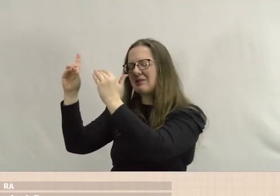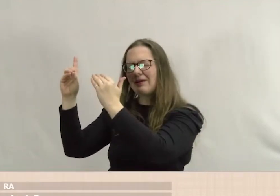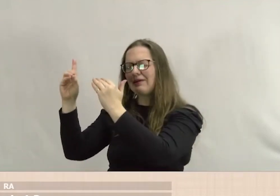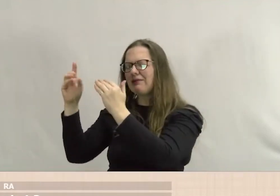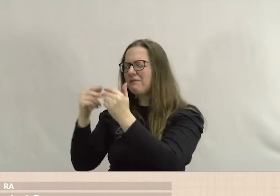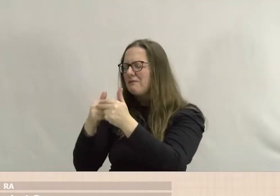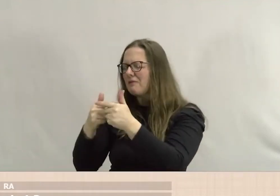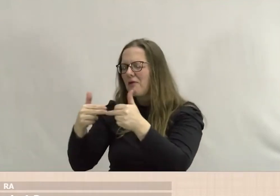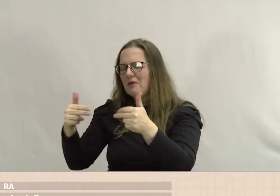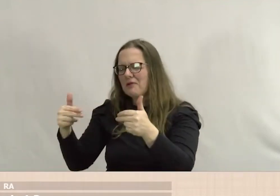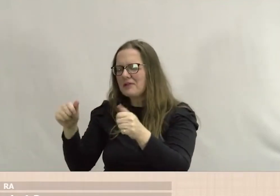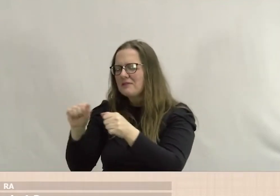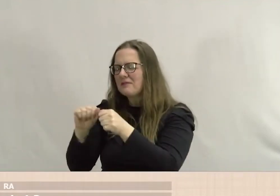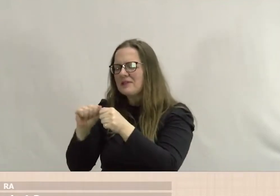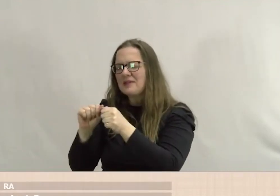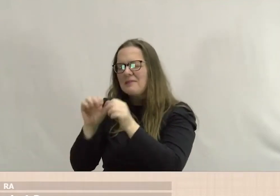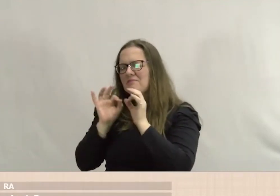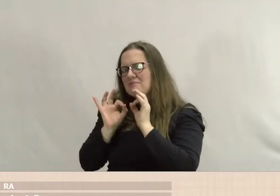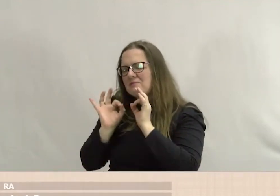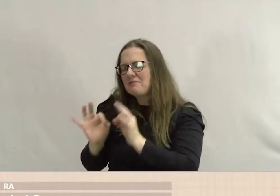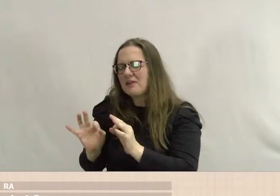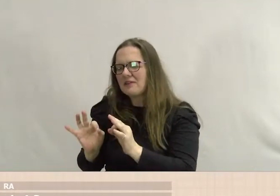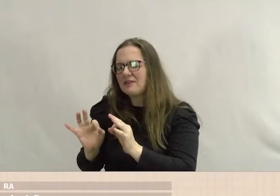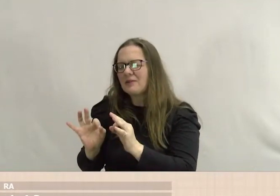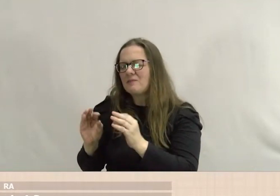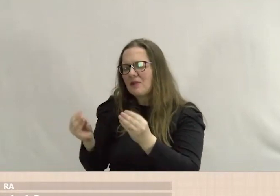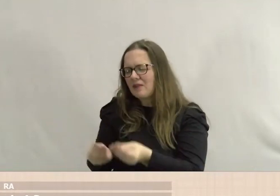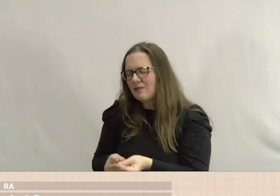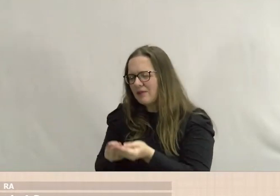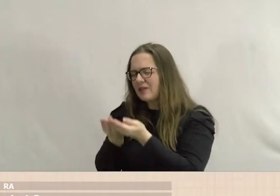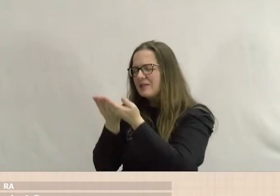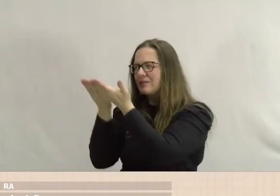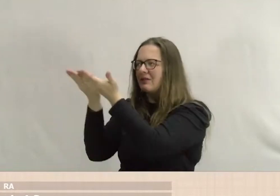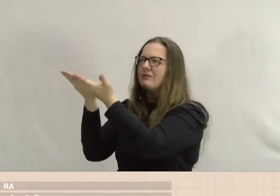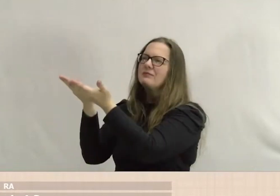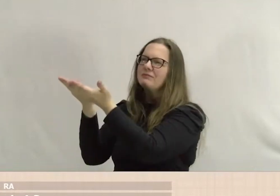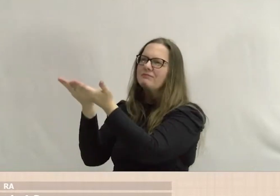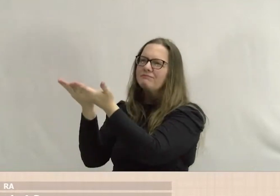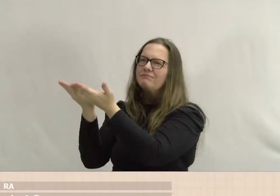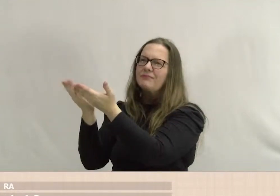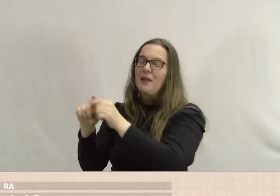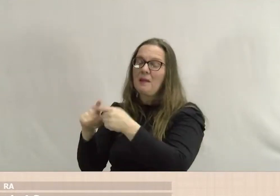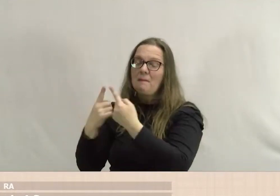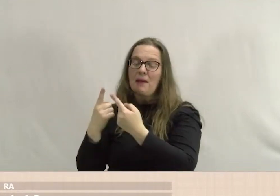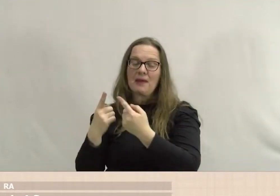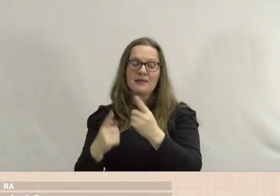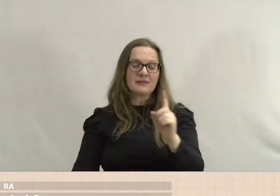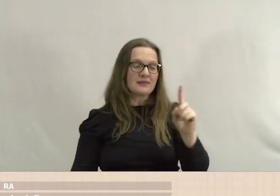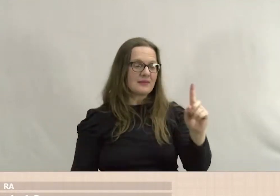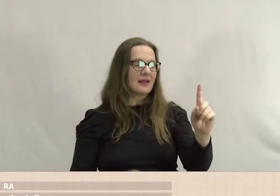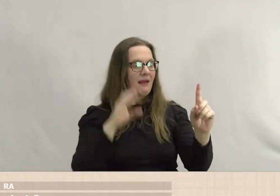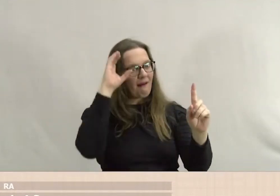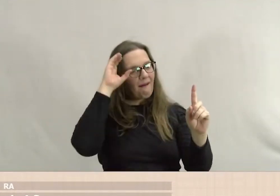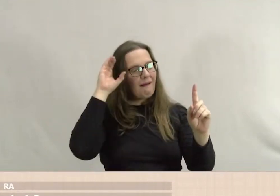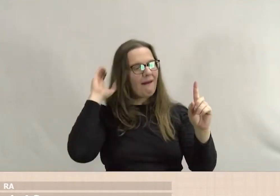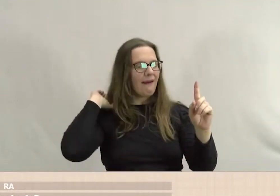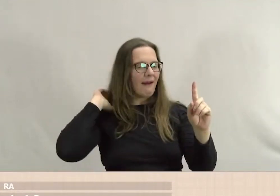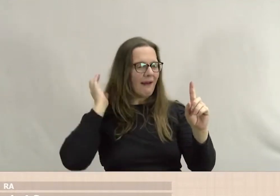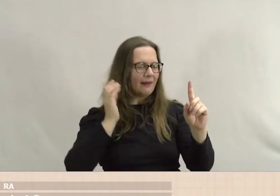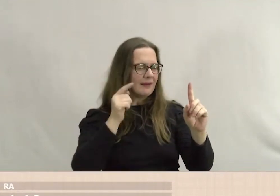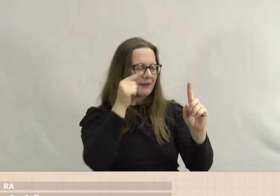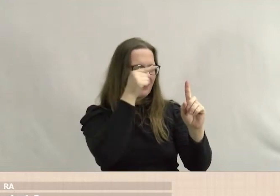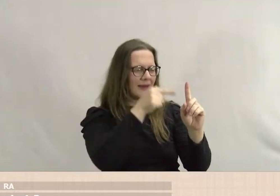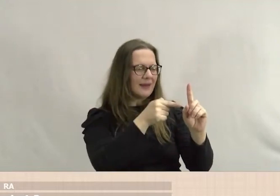trouxe Caim do fruto da terra uma oferta ao Senhor. Então Caim trouxe do fruto da terra uma oferta ao